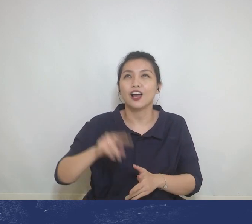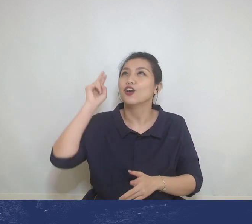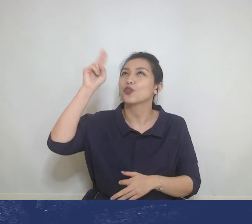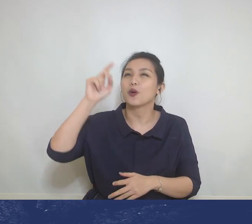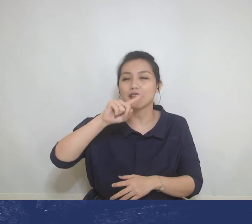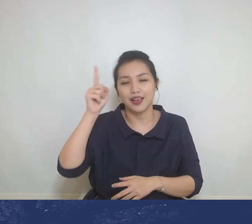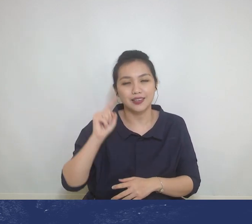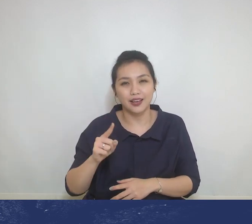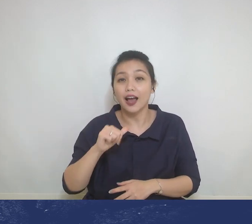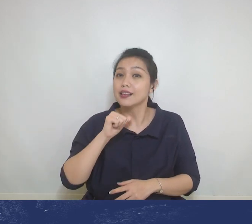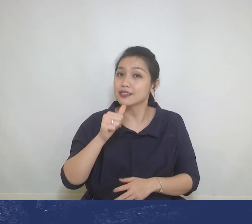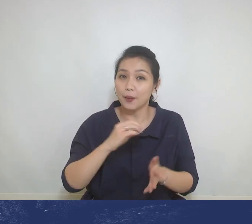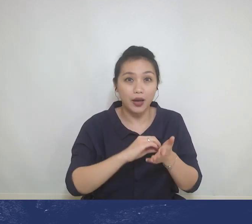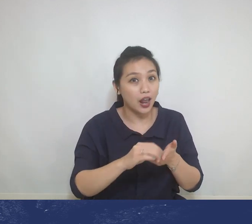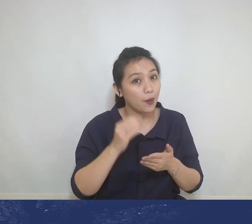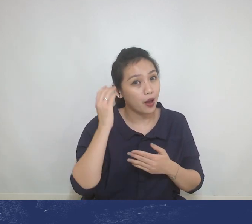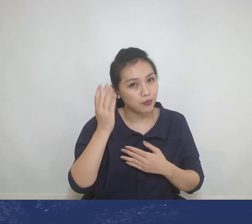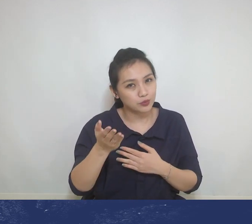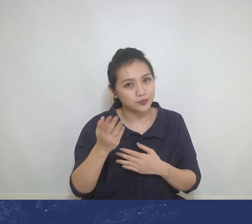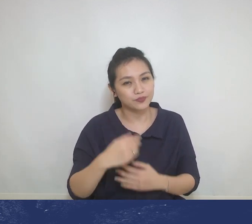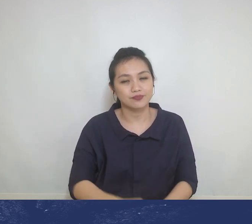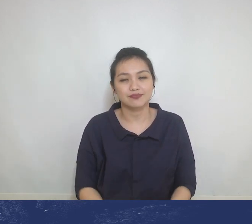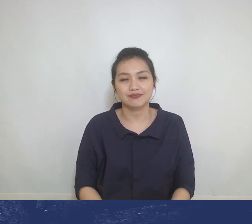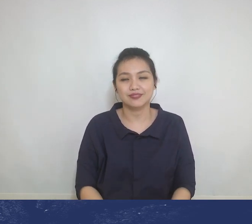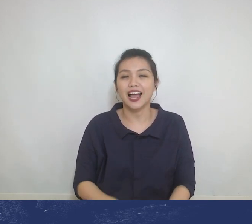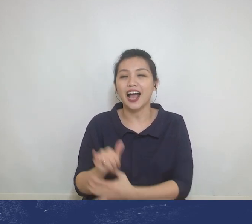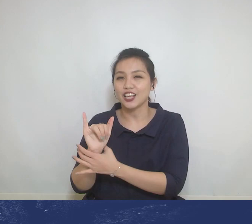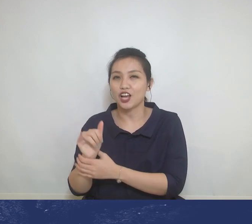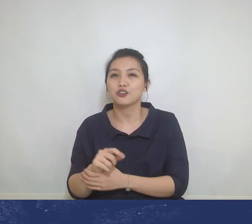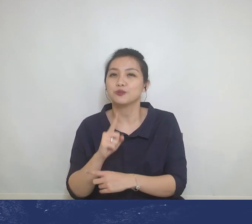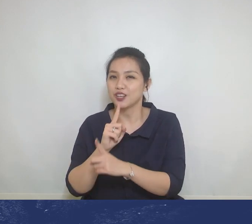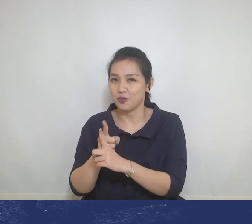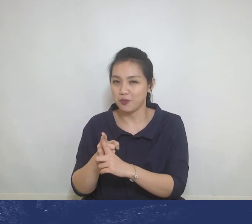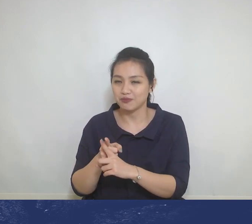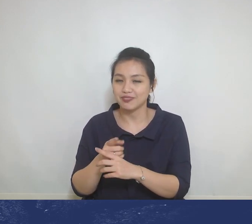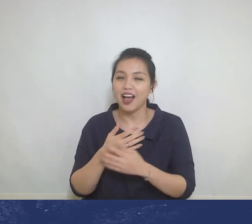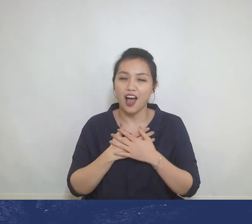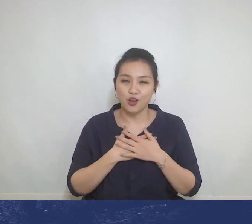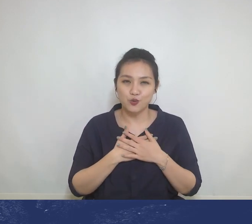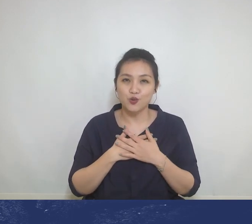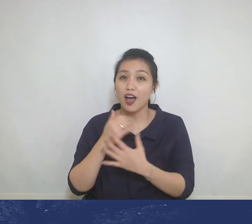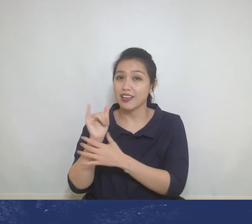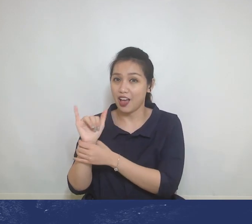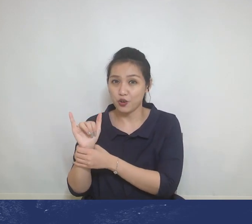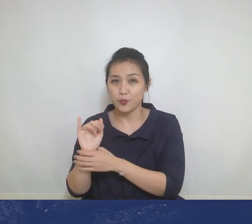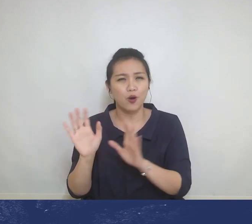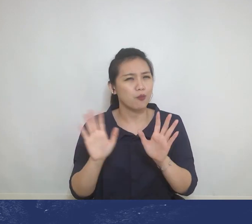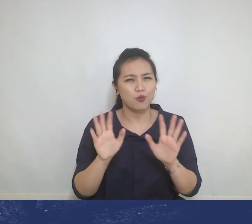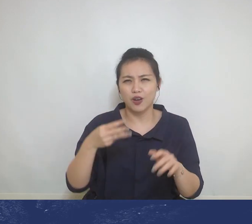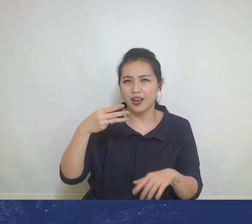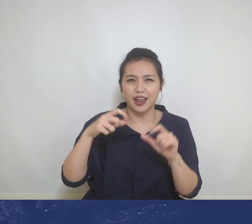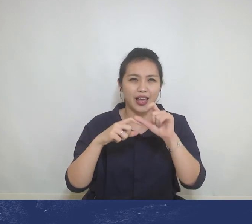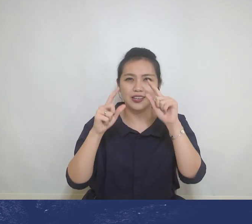dia ditanya, siapa namamu? Dia mengaku apa adanya, aku Yakub, aku bukan